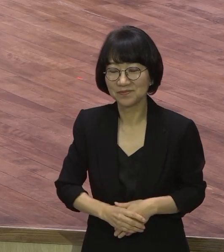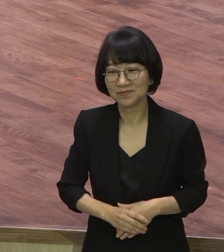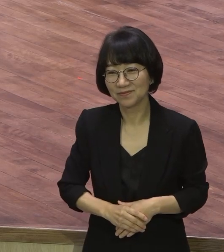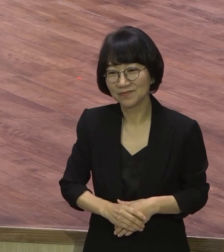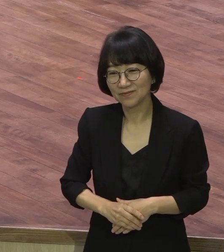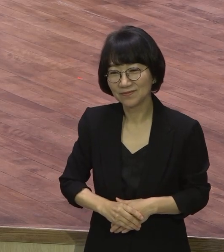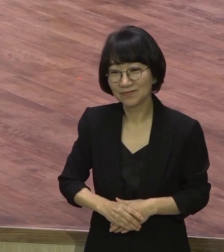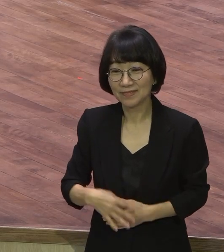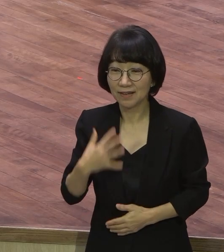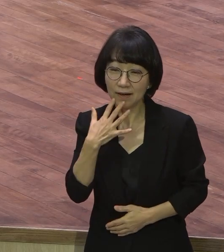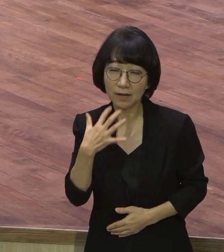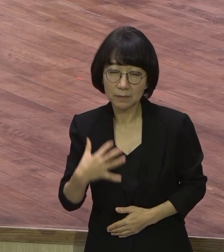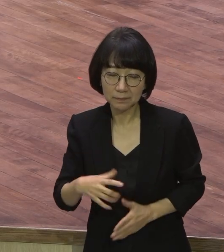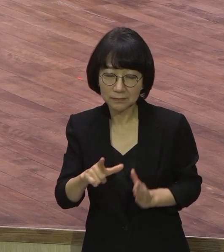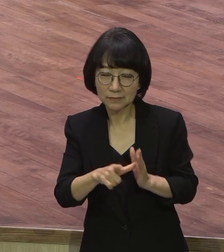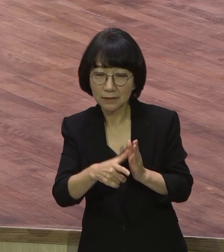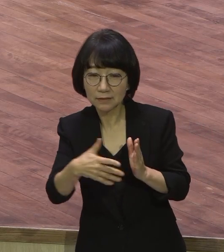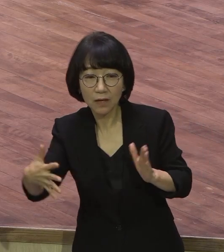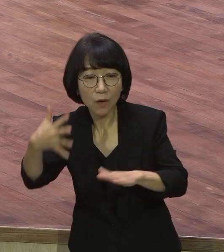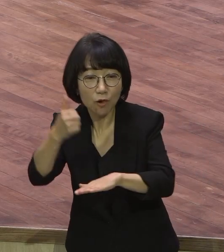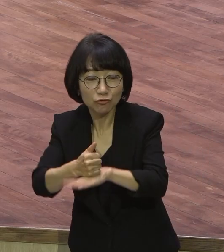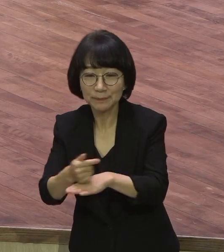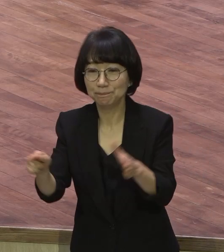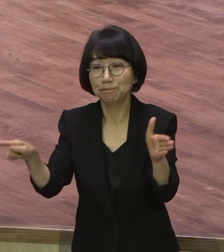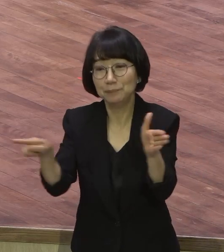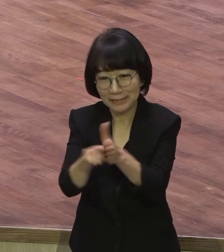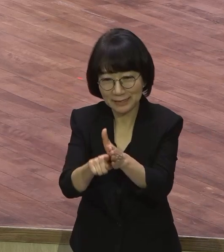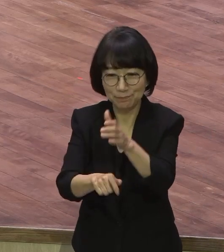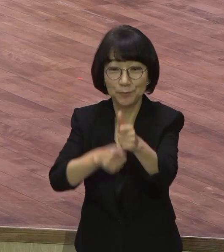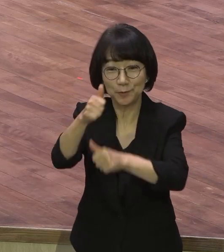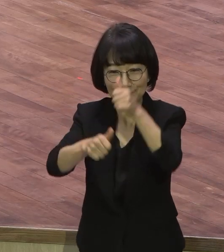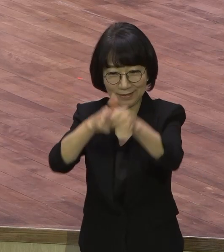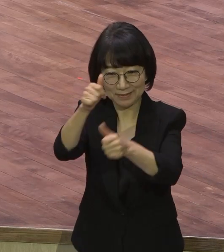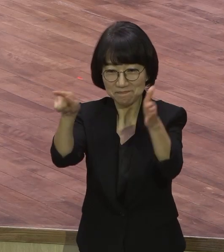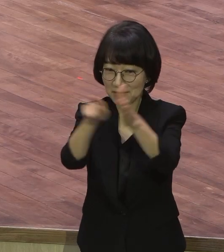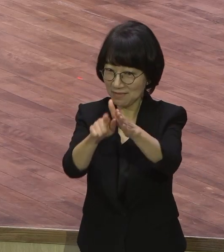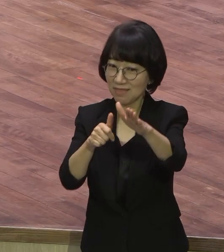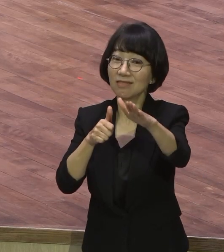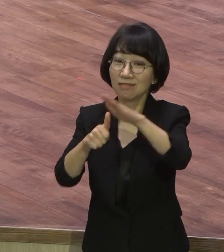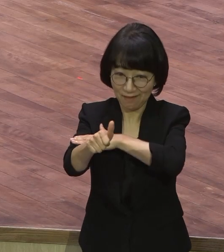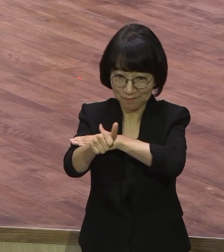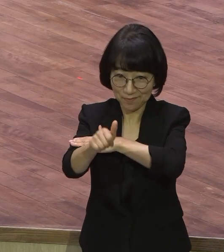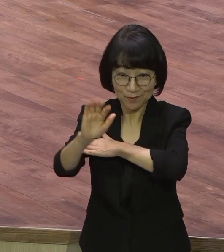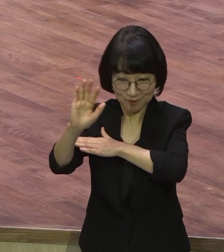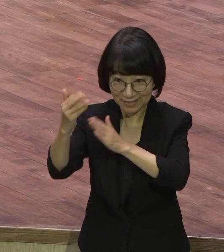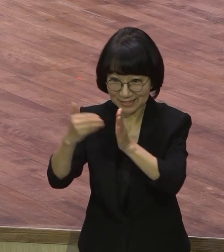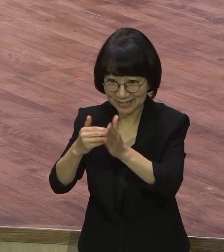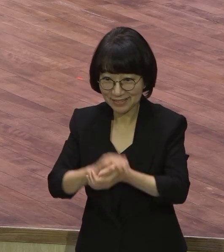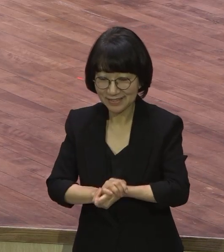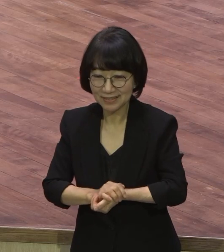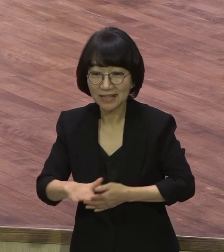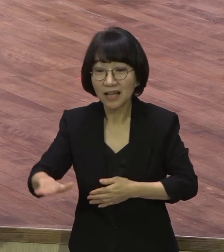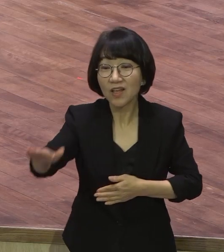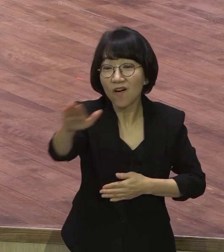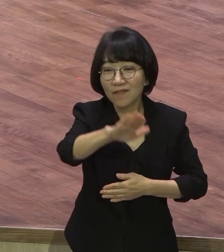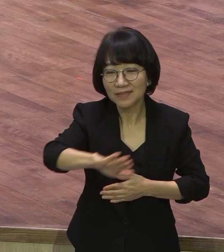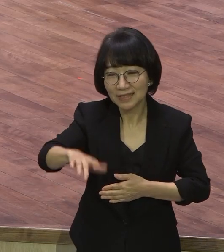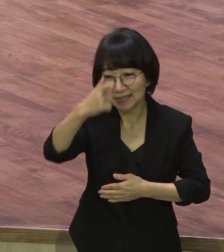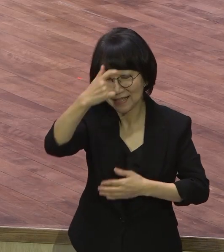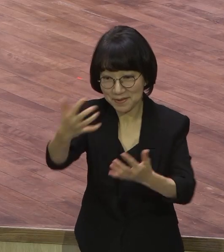아브라함은 어떻게 됐습니까 믿음에 조상됐어요. 여러분이 예배를 들으러 나왔으면 하나님 말씀을 잡고